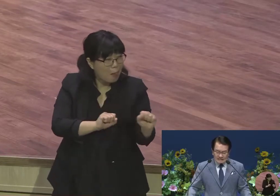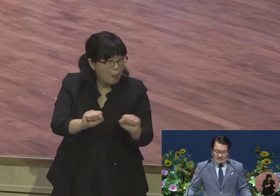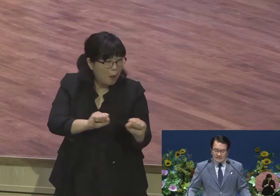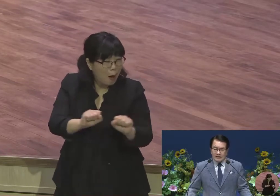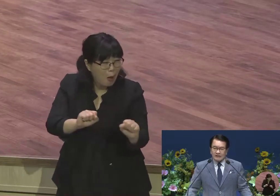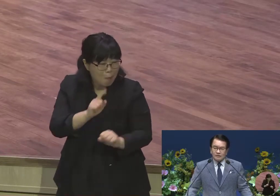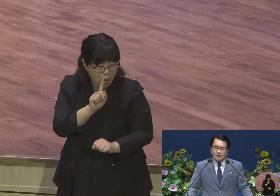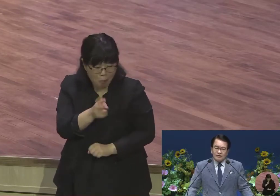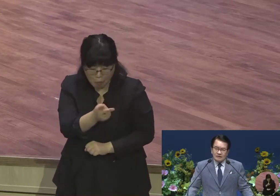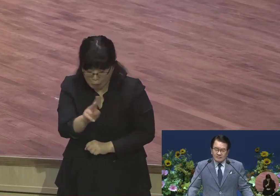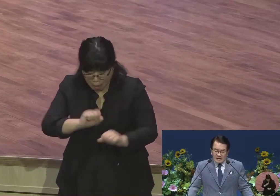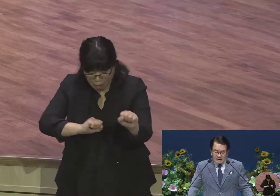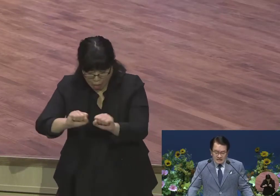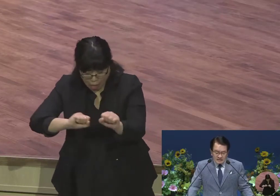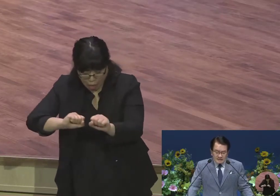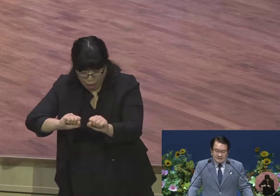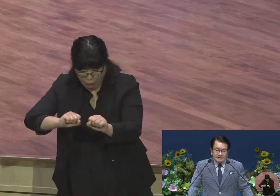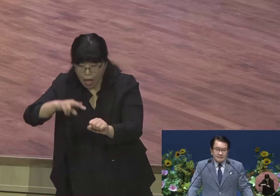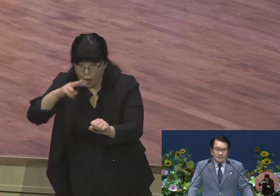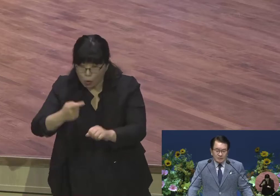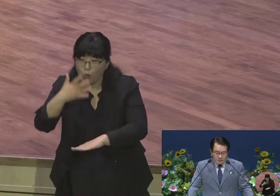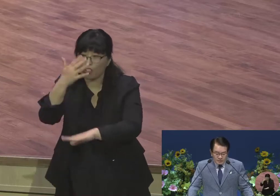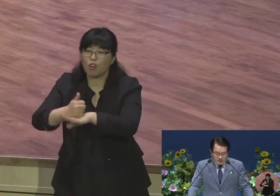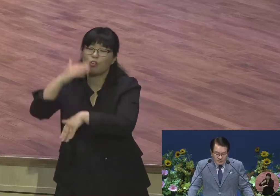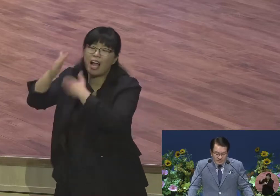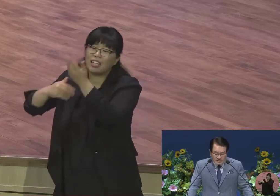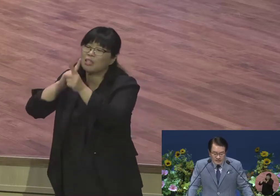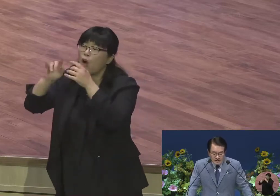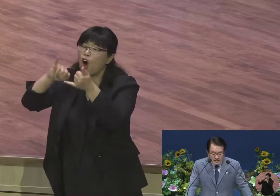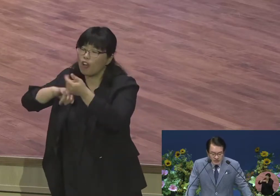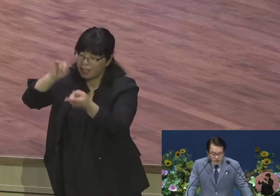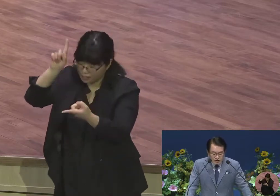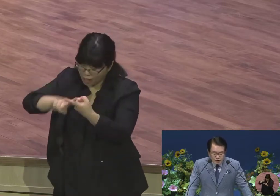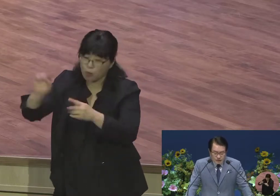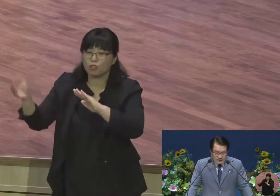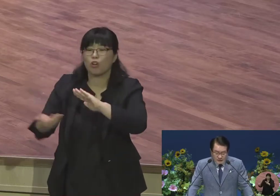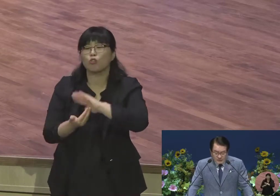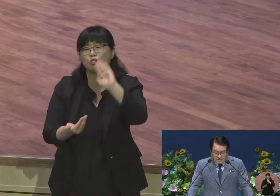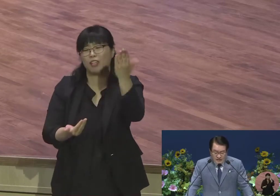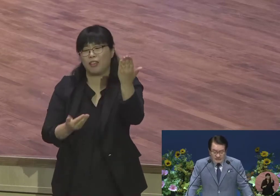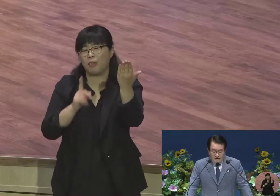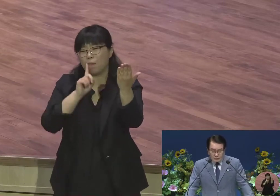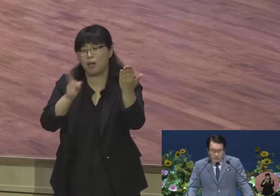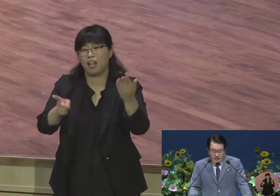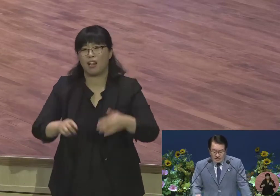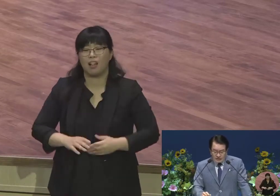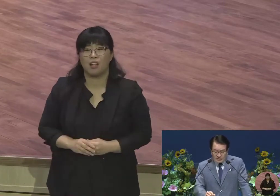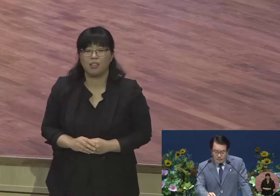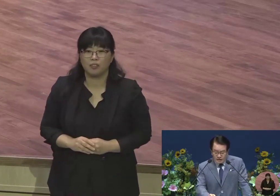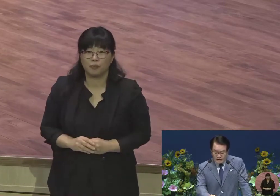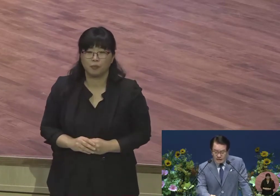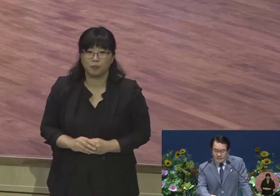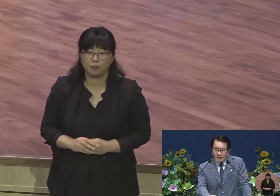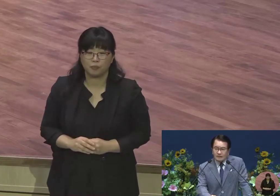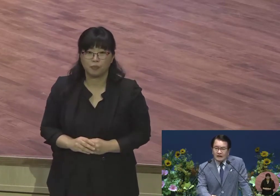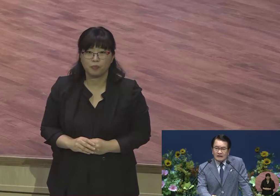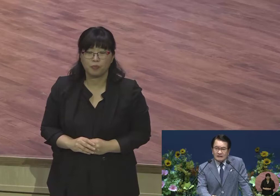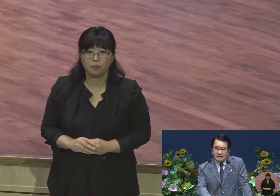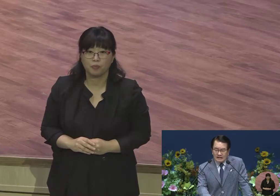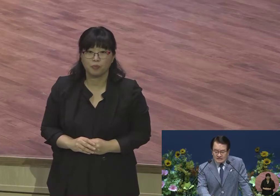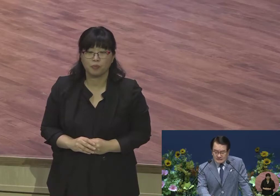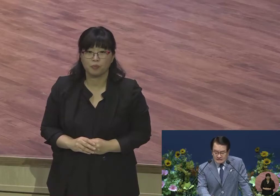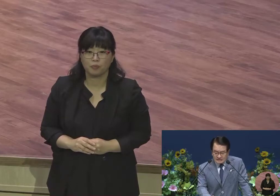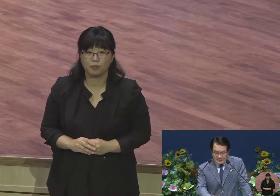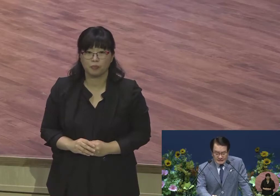사실을 놓치지 말라는 거예요 오늘 본문에 보면 육신주의 삶을 산 또 다른 인물이 있는데 바로